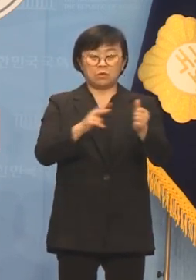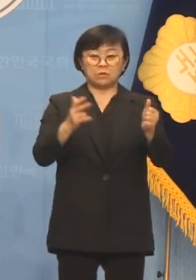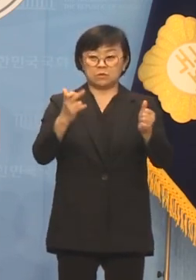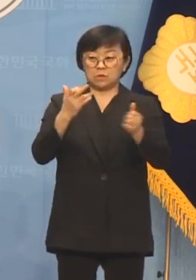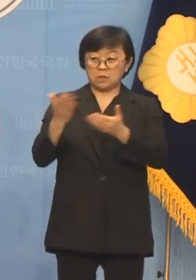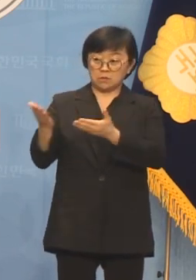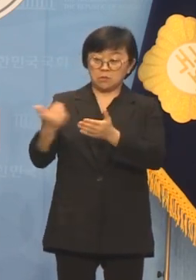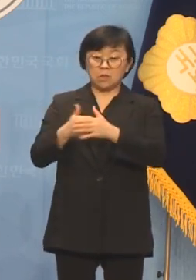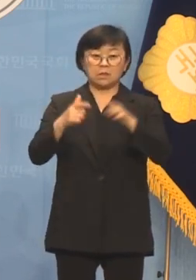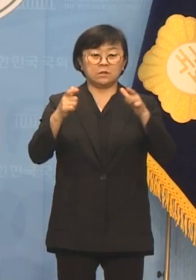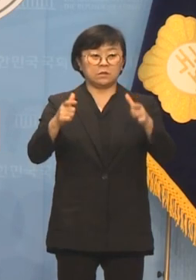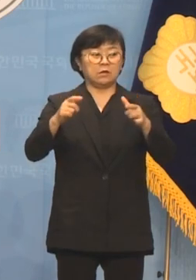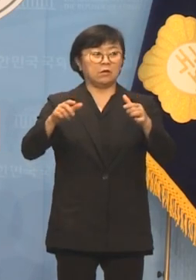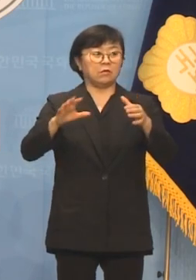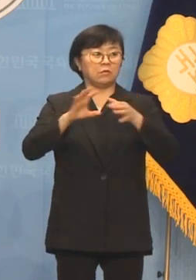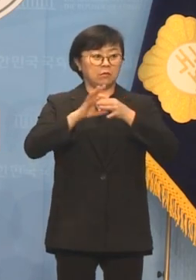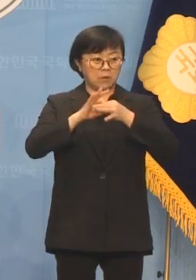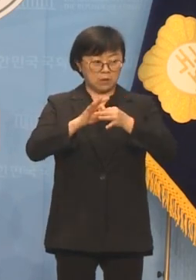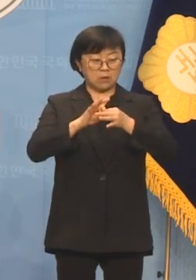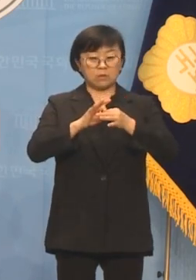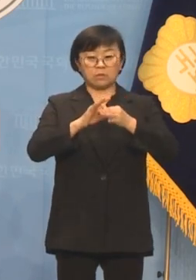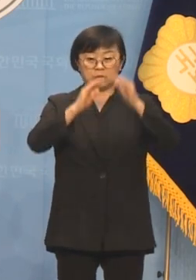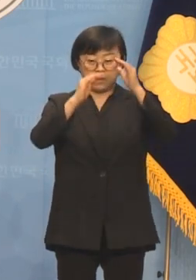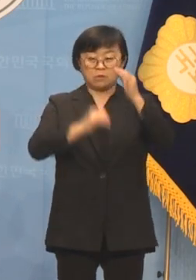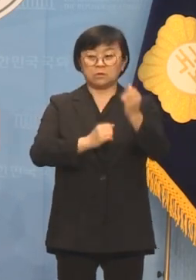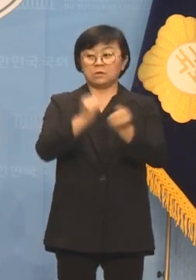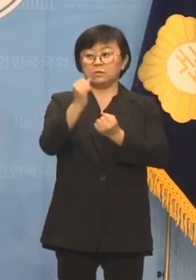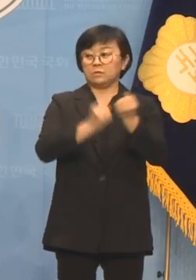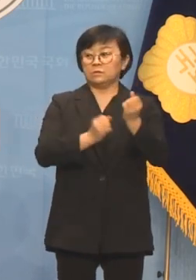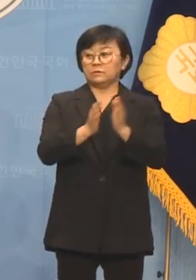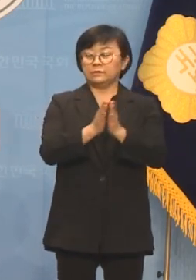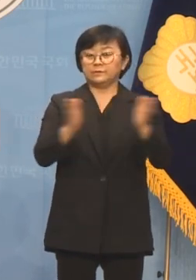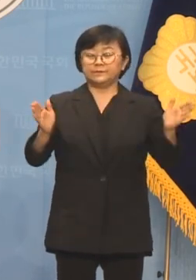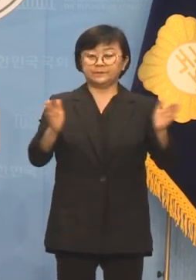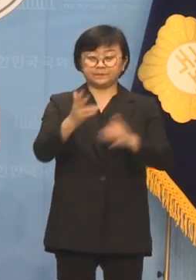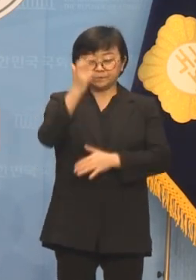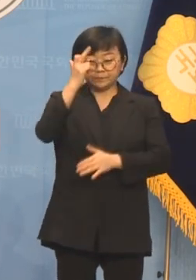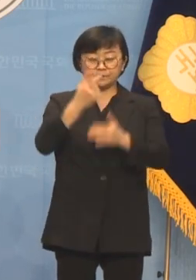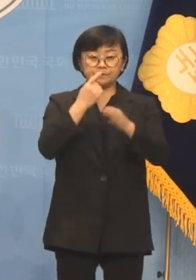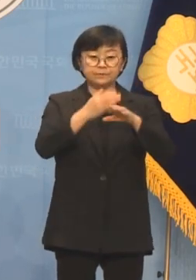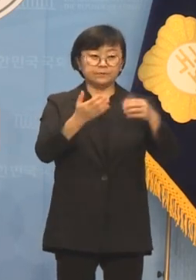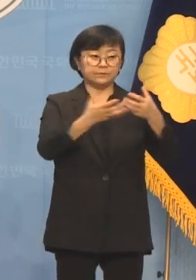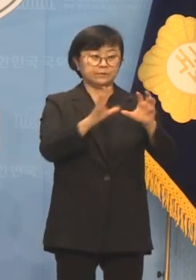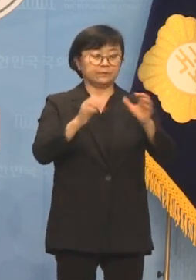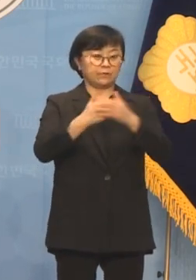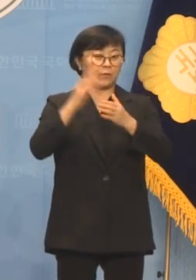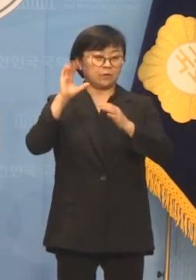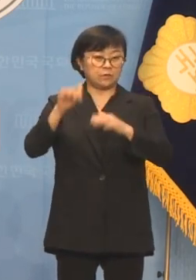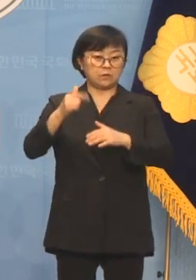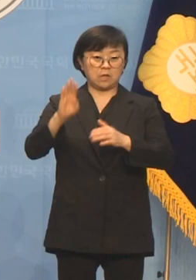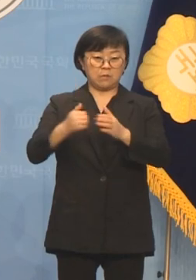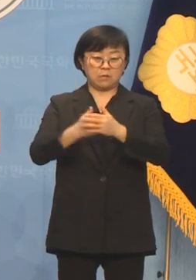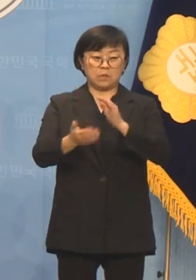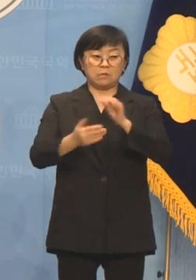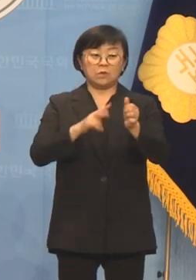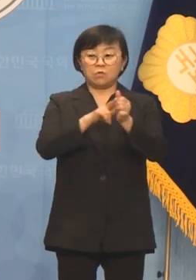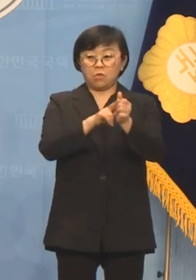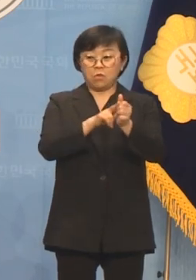최현일 지역현황 관련 기자회견을 시작하겠습니다. 최현일 더불어민주당 영등포구갑 국회의원